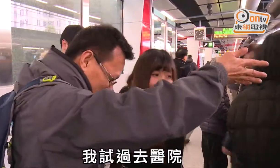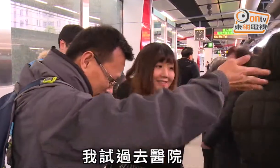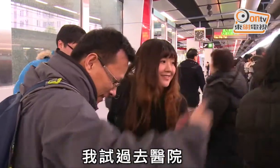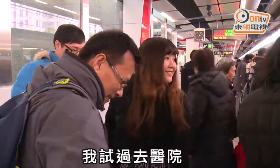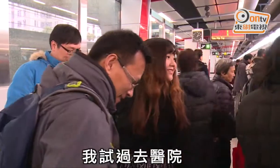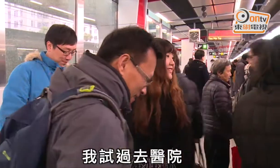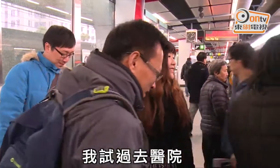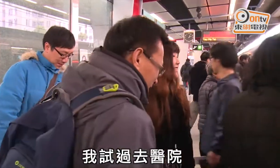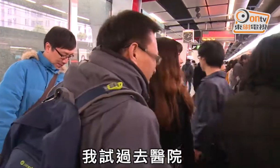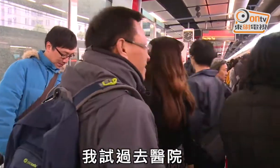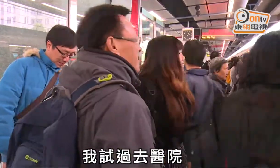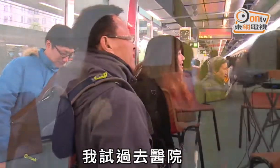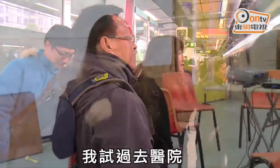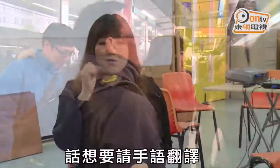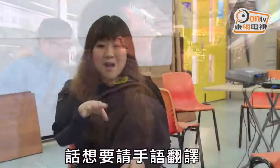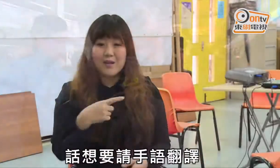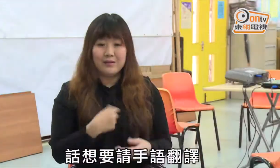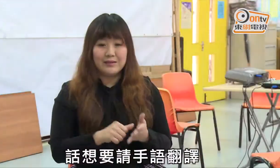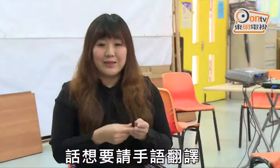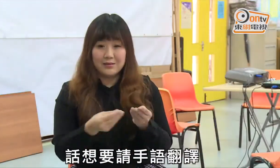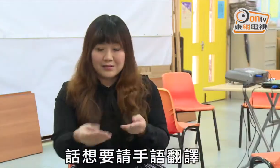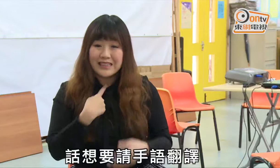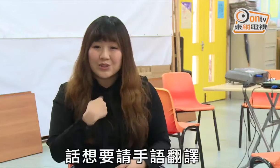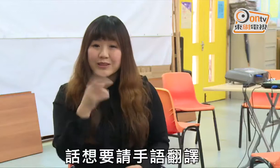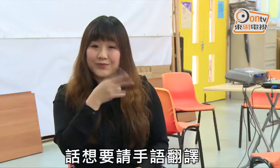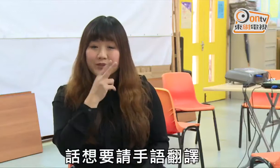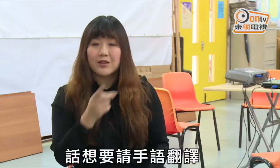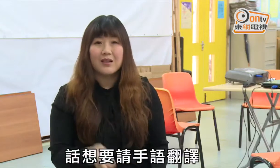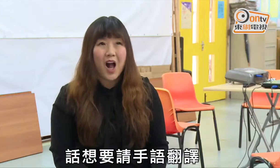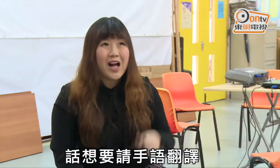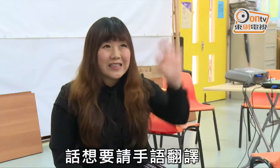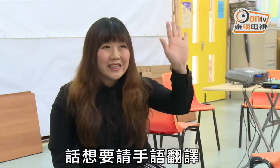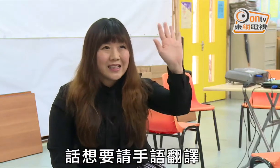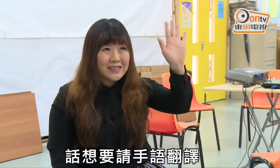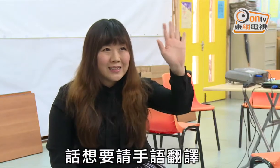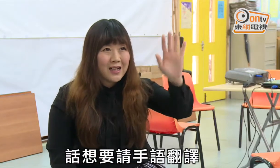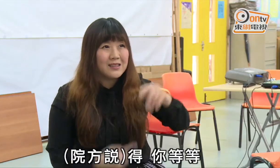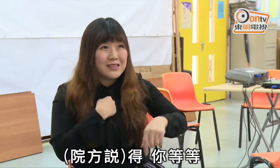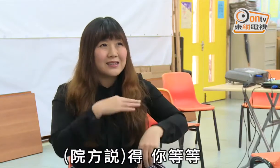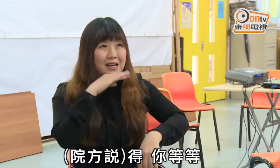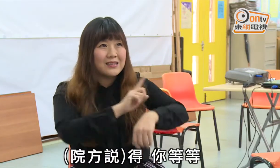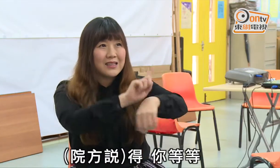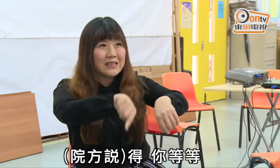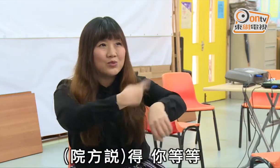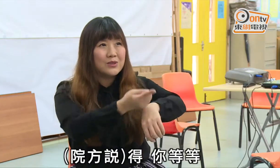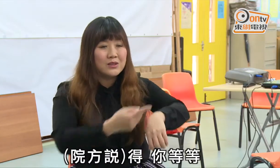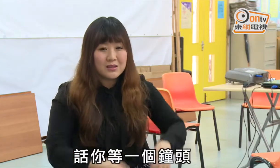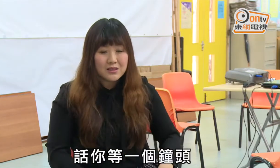就去医院啦，医院话想要请手语翻译，等